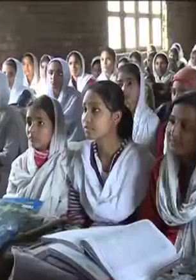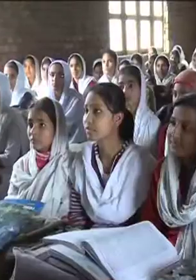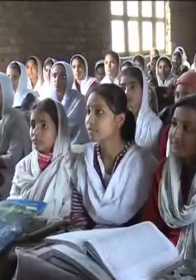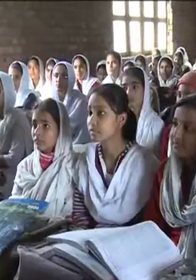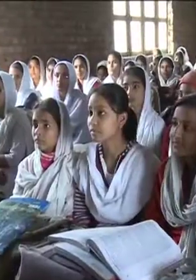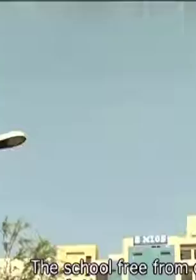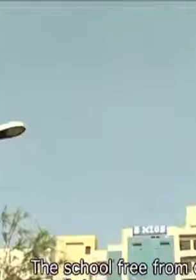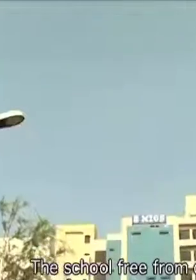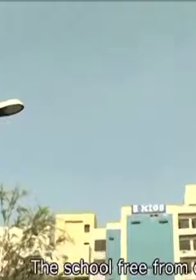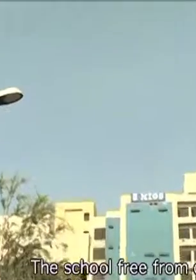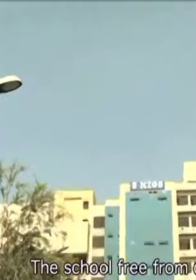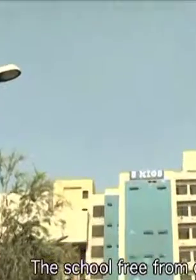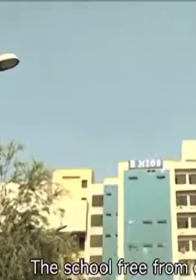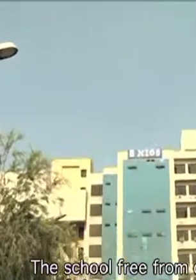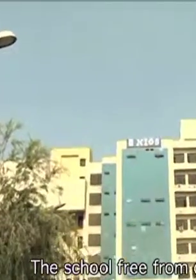विद्यालय जो मुक्त हो।